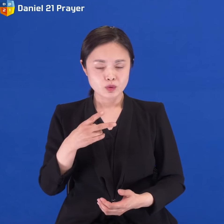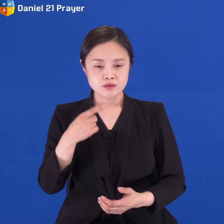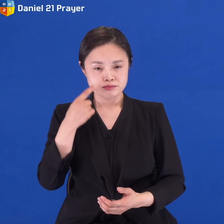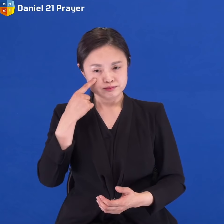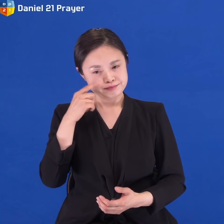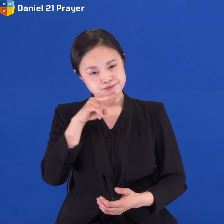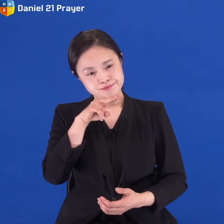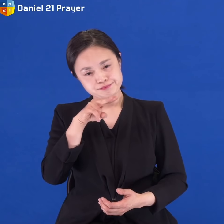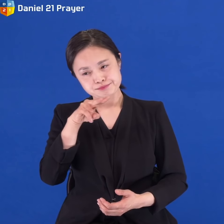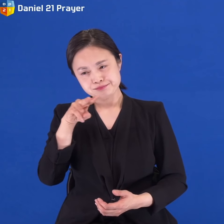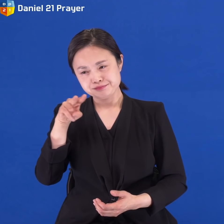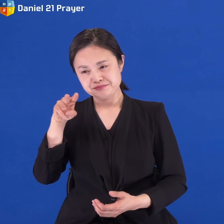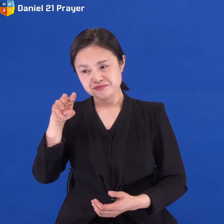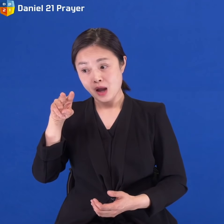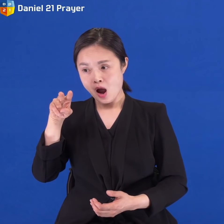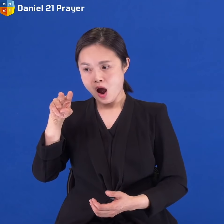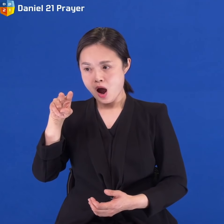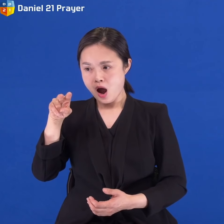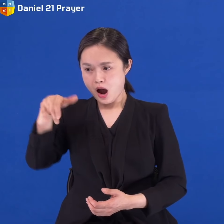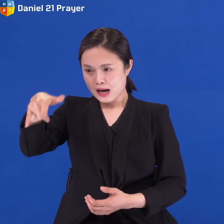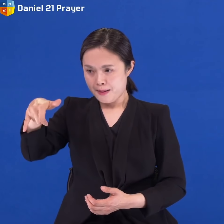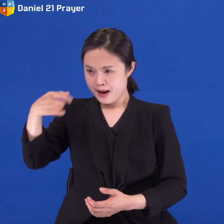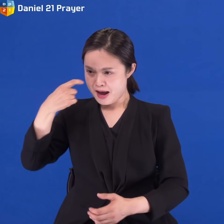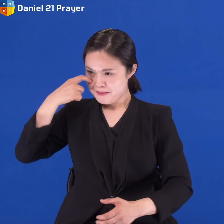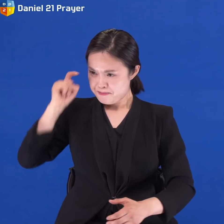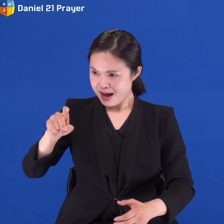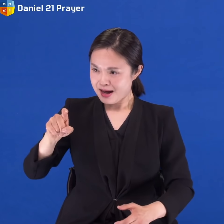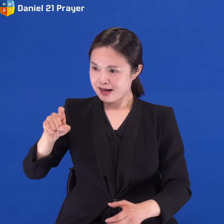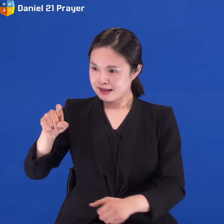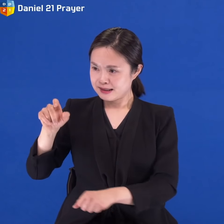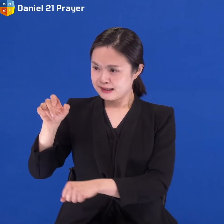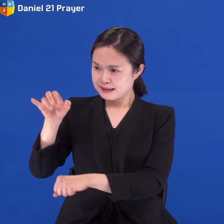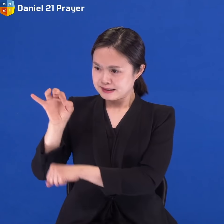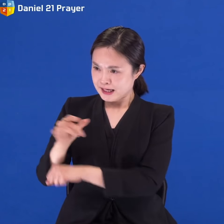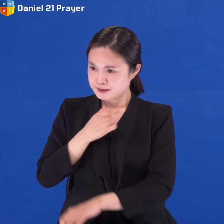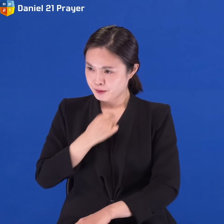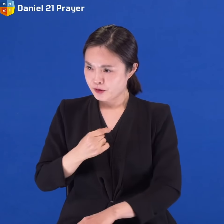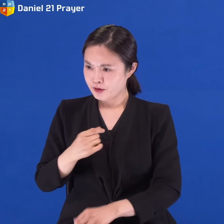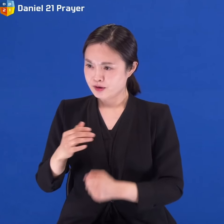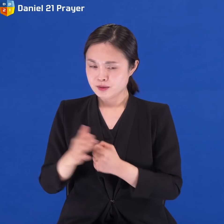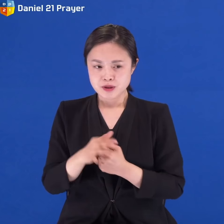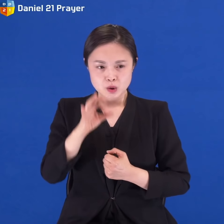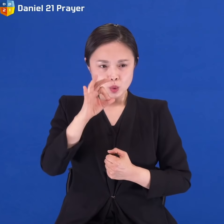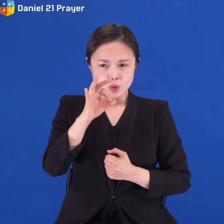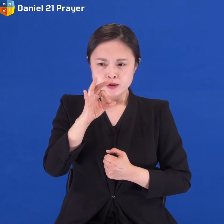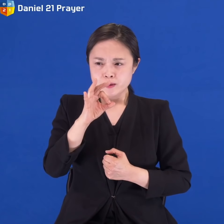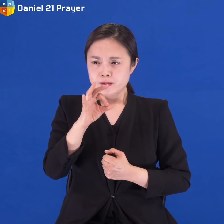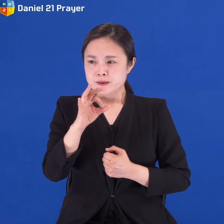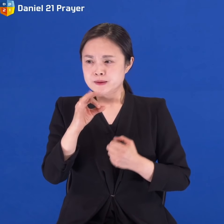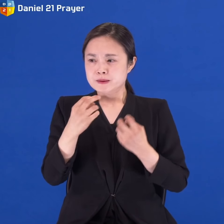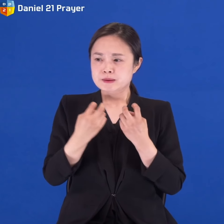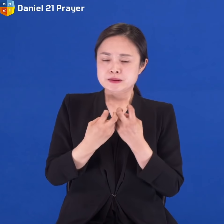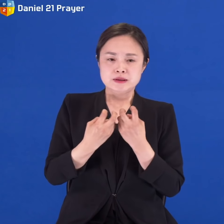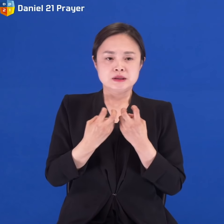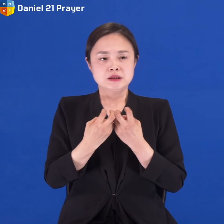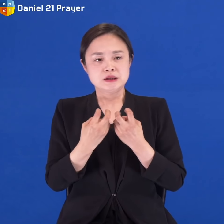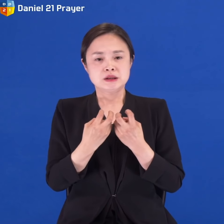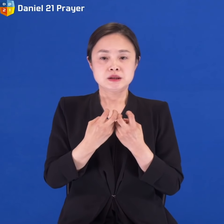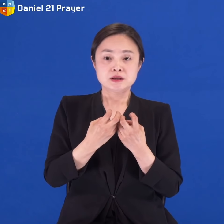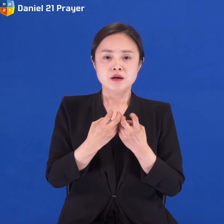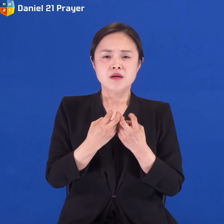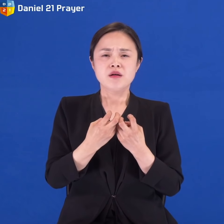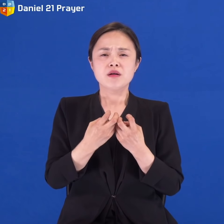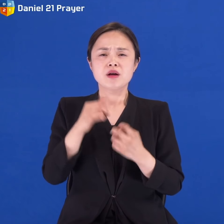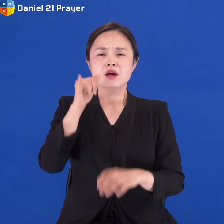없어질 때까지. 그렇지 않으면 어디 가서 죽지? 산에서 내려가 볼까? 나 통영 사람인데